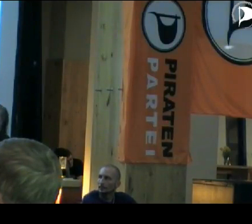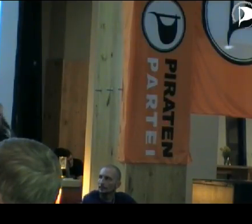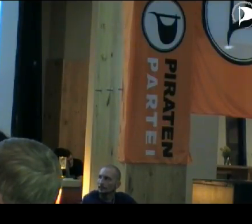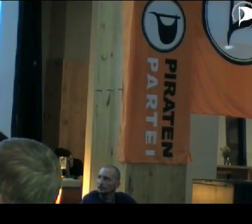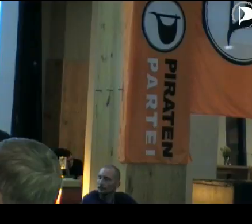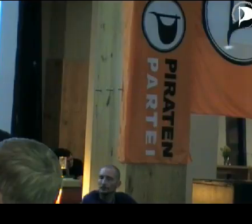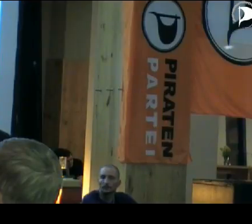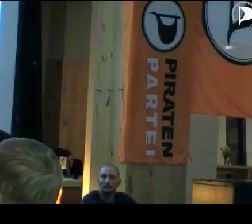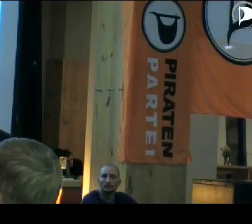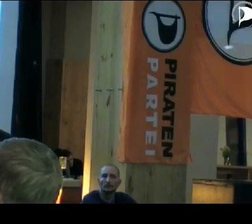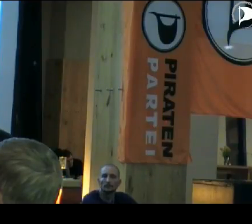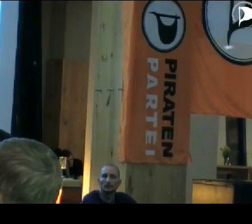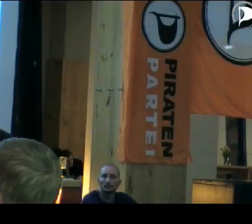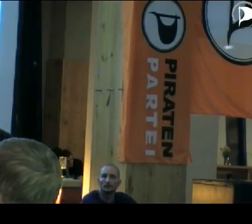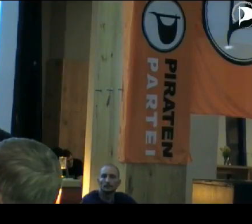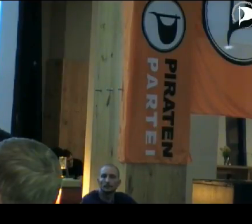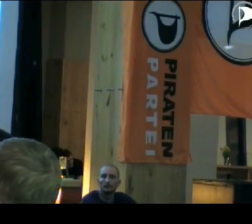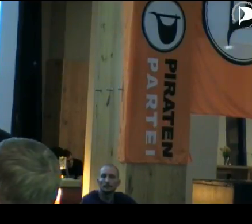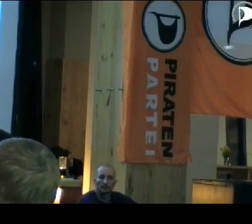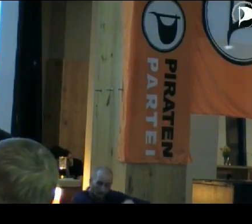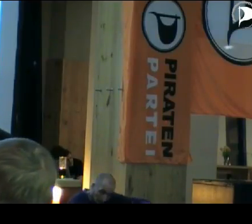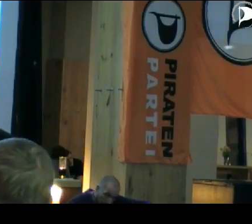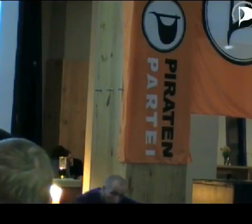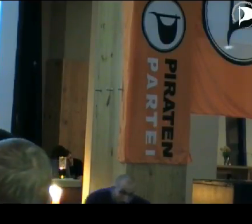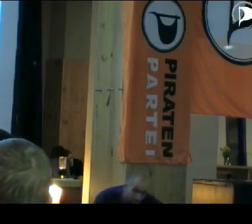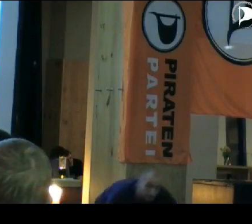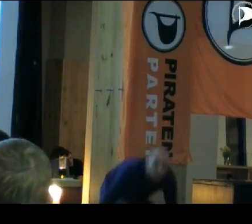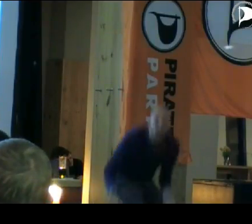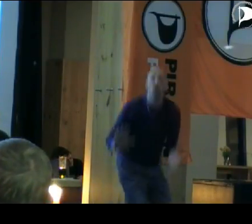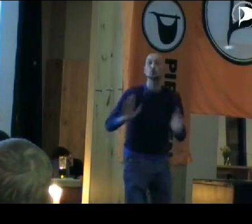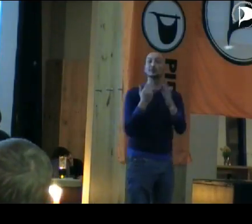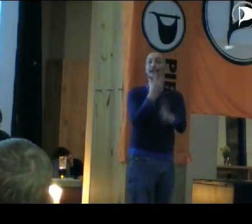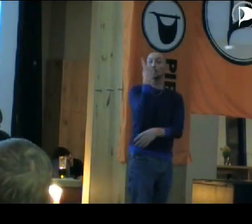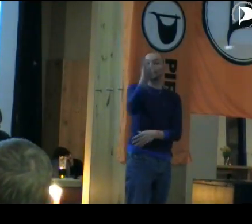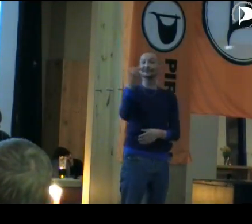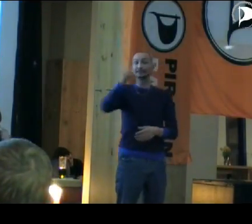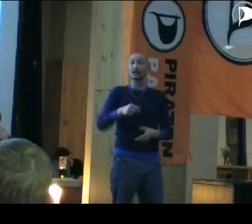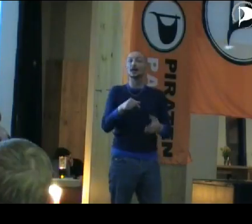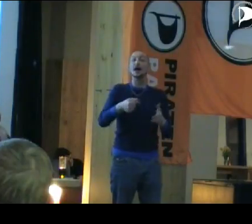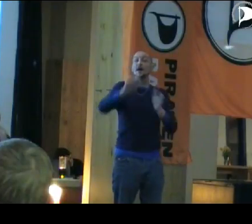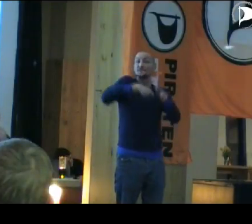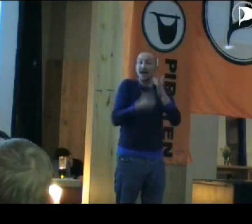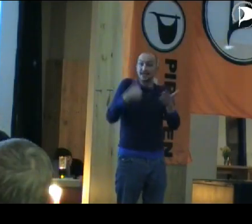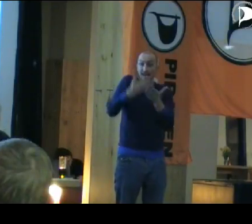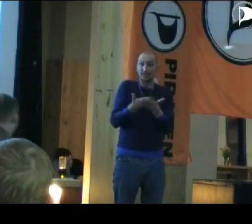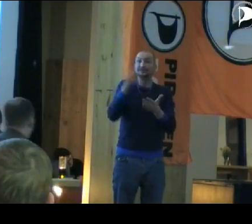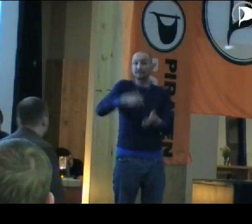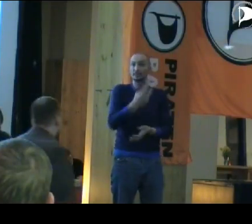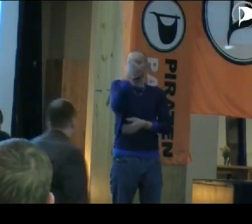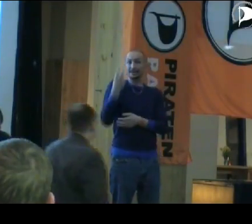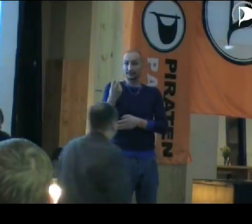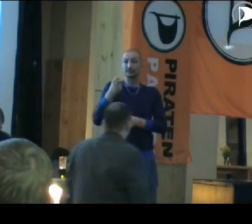ich kriege ja auch einmal ergeben ist reisezeit gewählt wurde